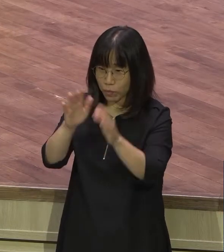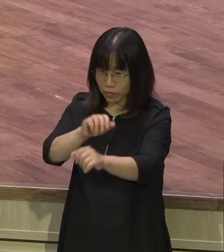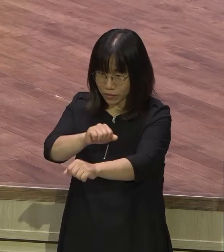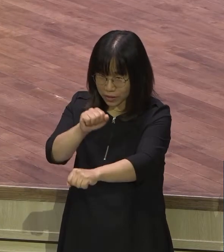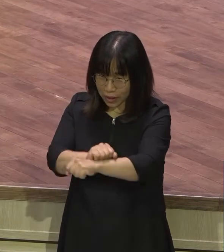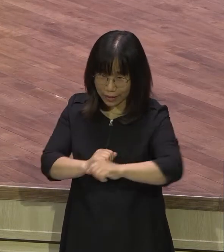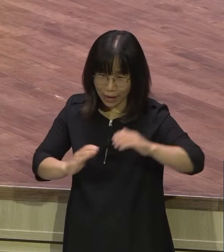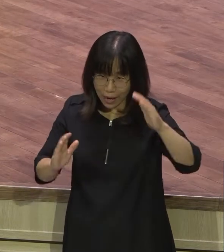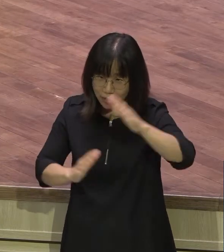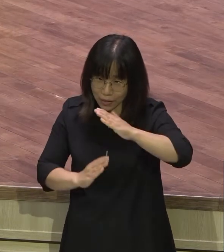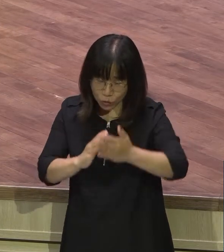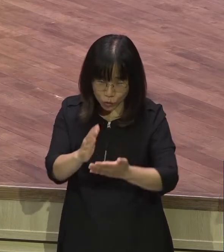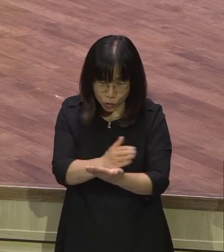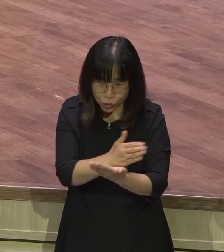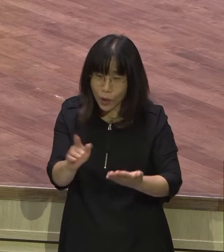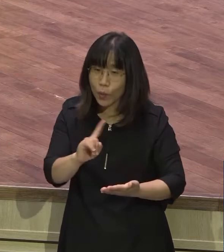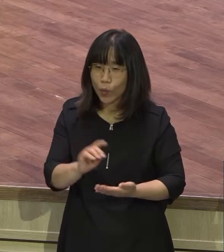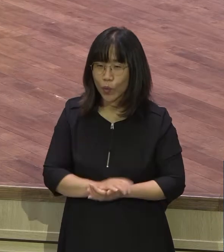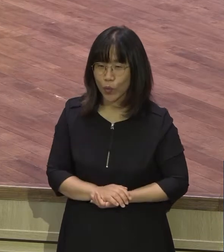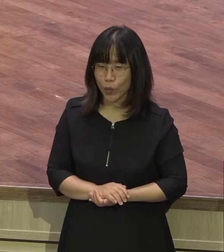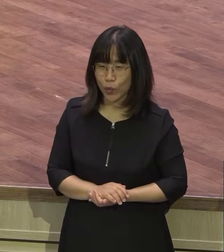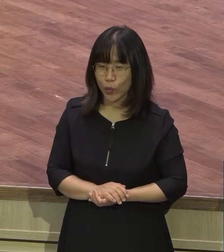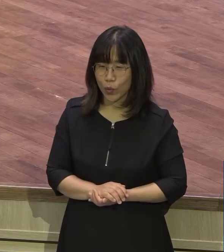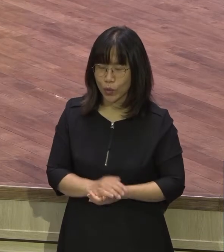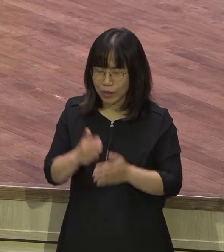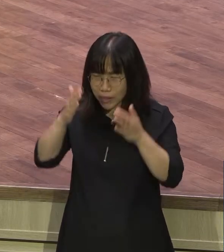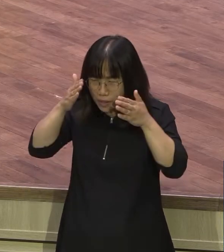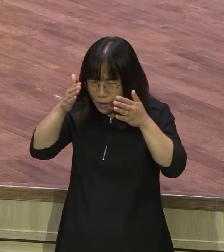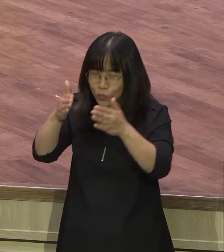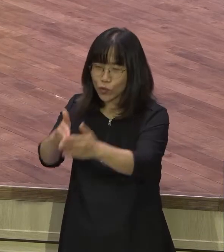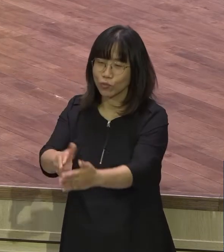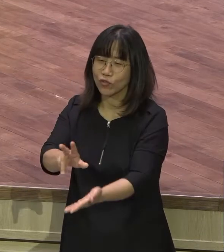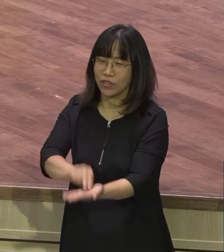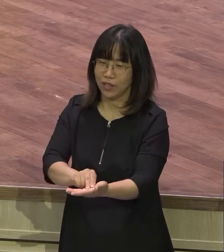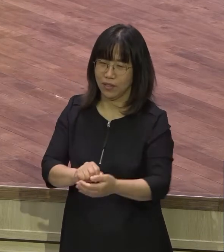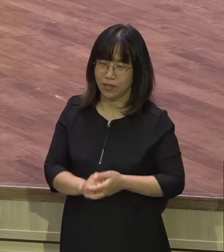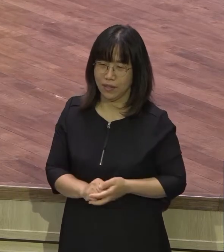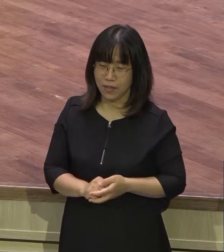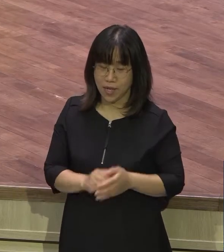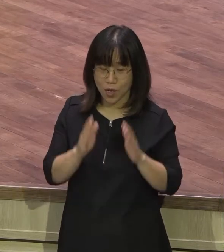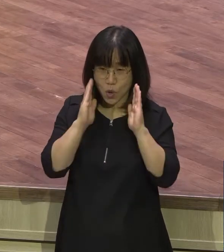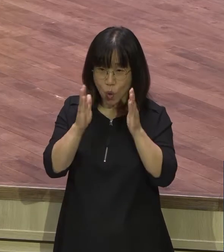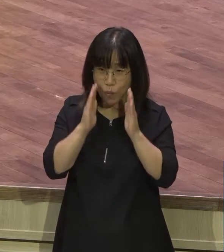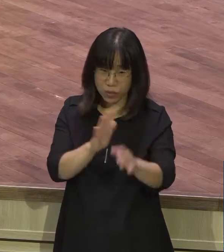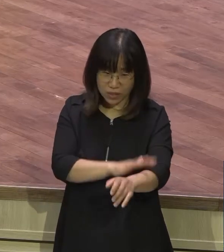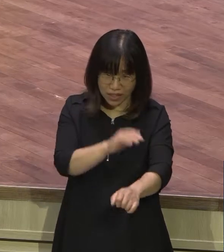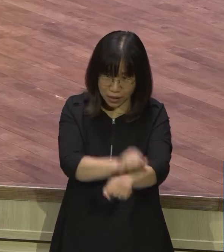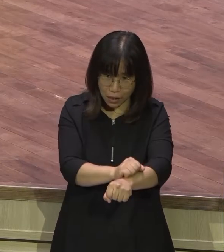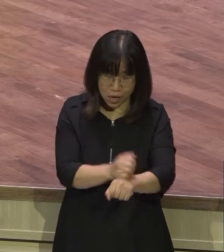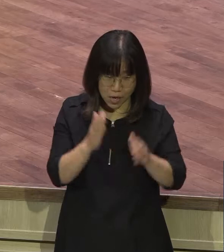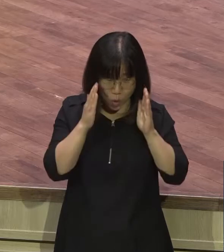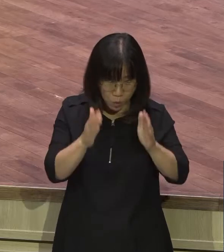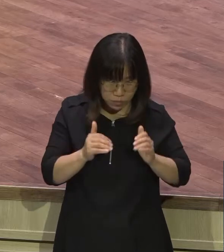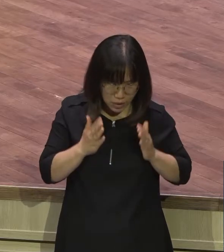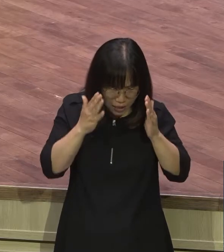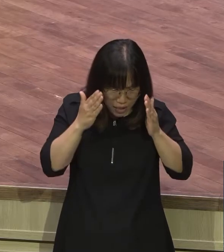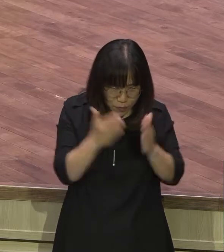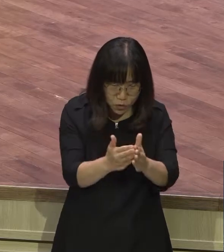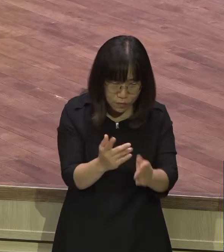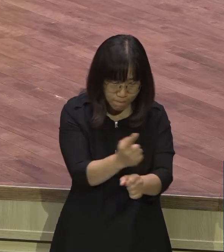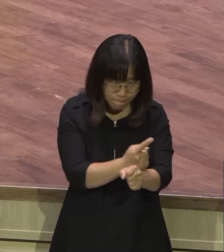못하는 학생 차이가 뭔지 아세요? 집중 차이에요. 공부 잘하는 아이들은요. 공부 딱 시작하면 집중한